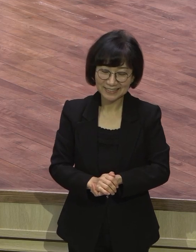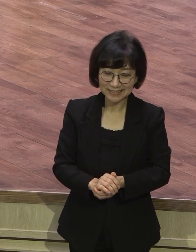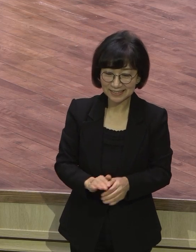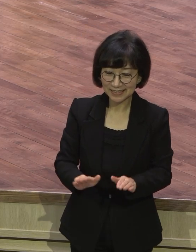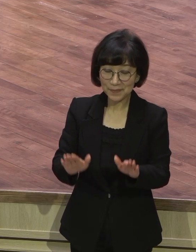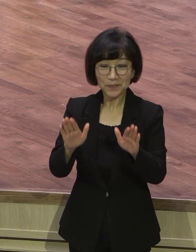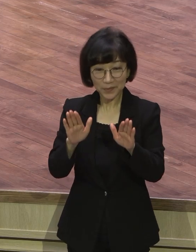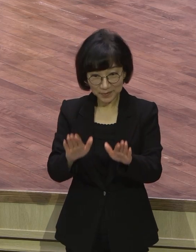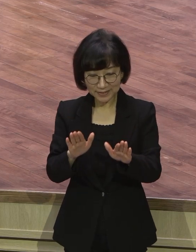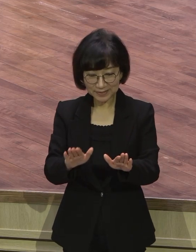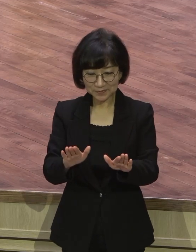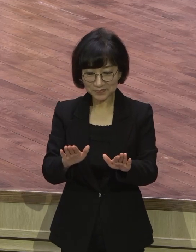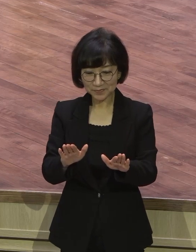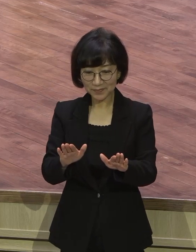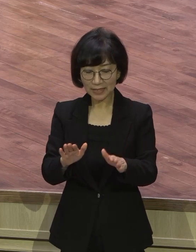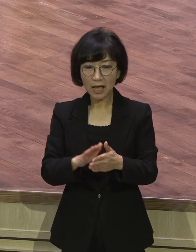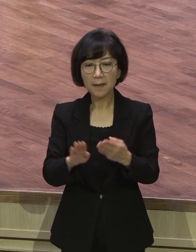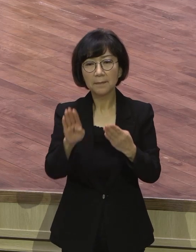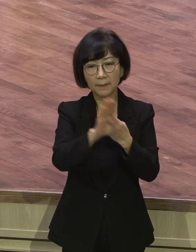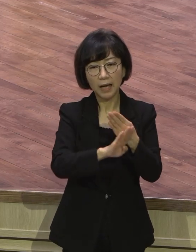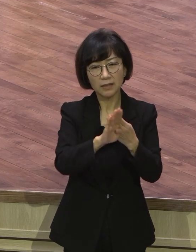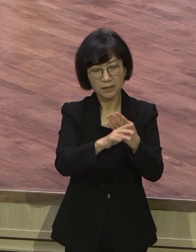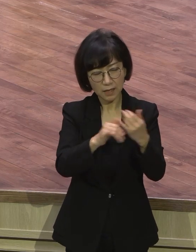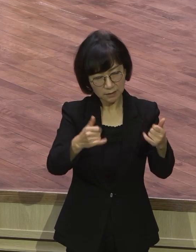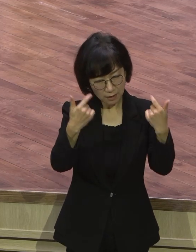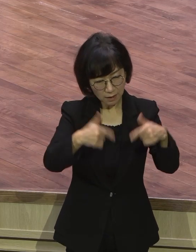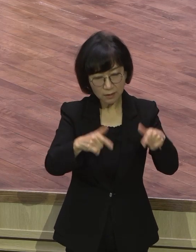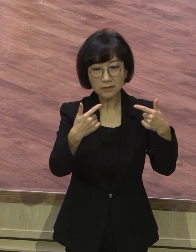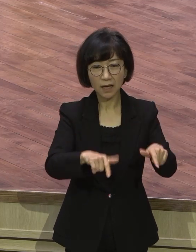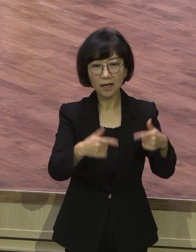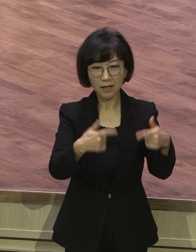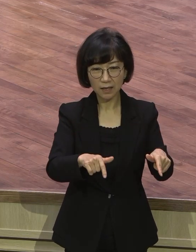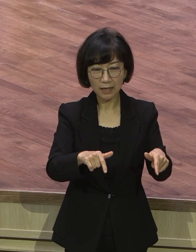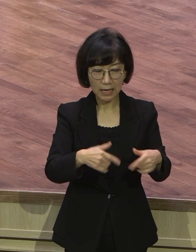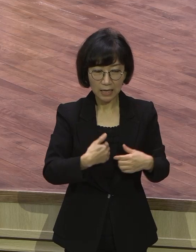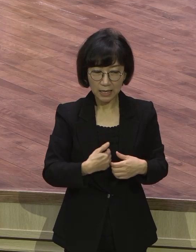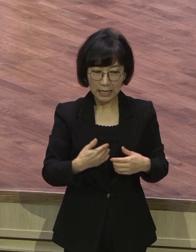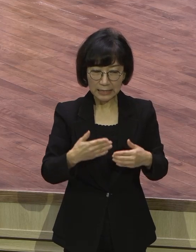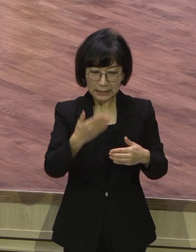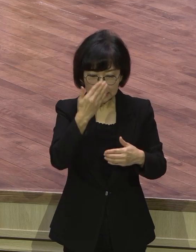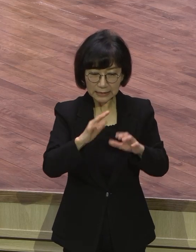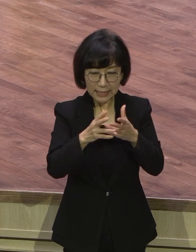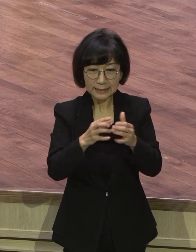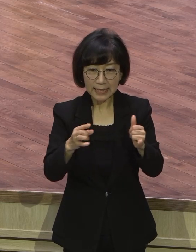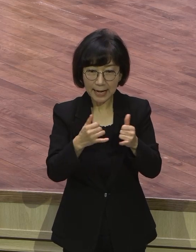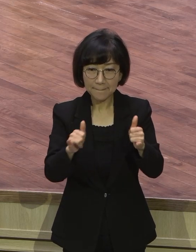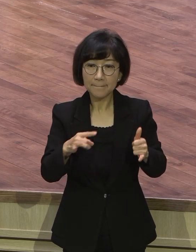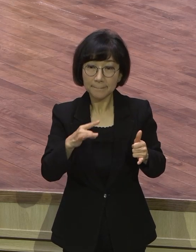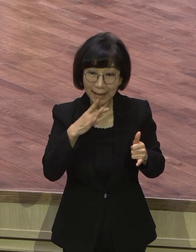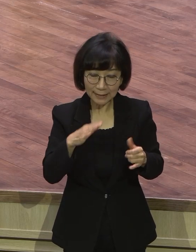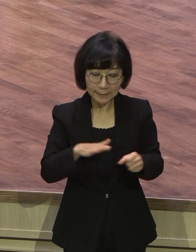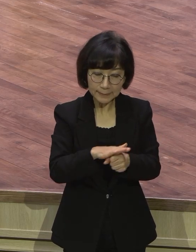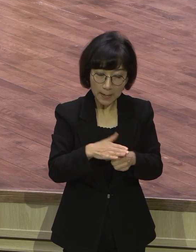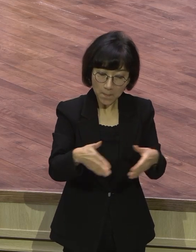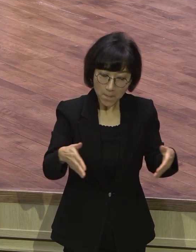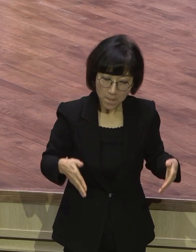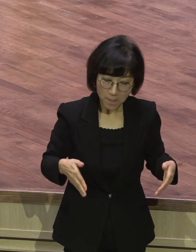말씀하시기 전까지 이들은 그래 살았어요. 그래서 예수님이 가르치는 겁니다. 너희들 지금 잘못 알고 있다.